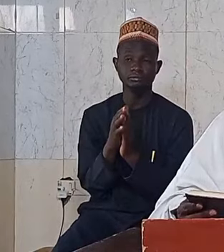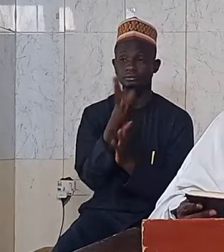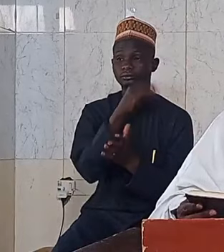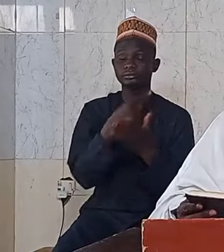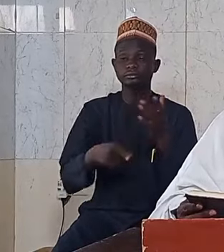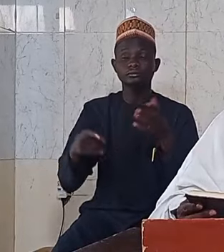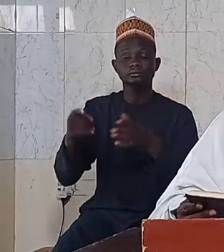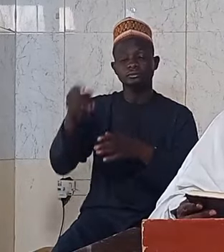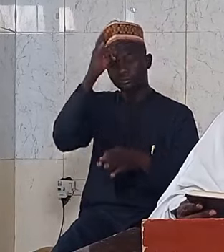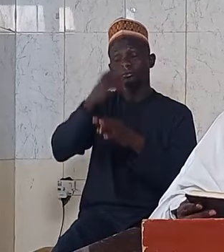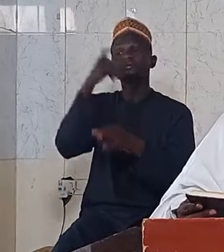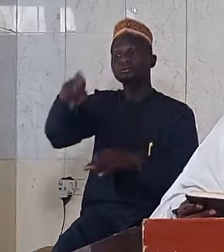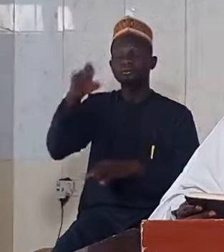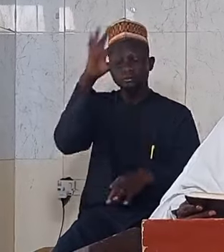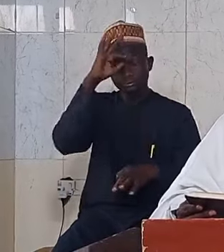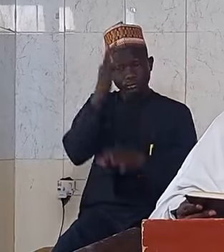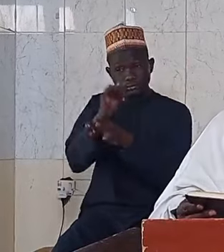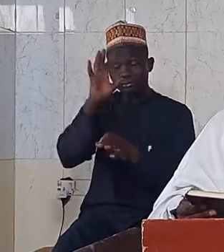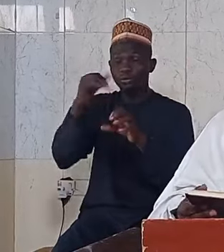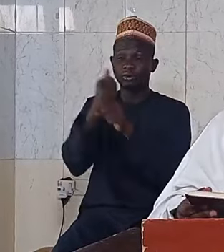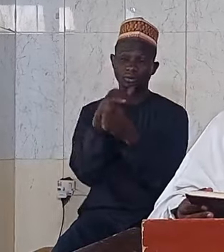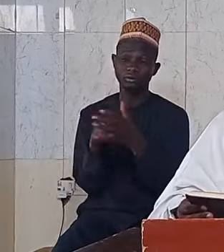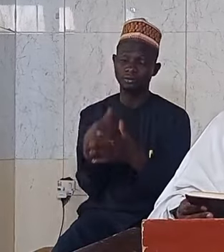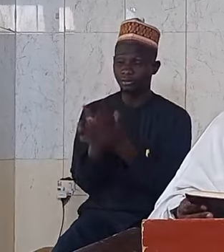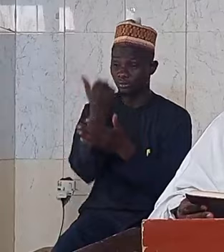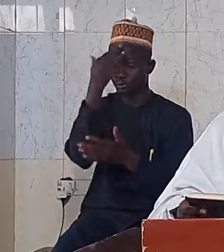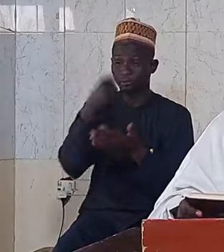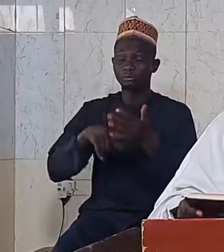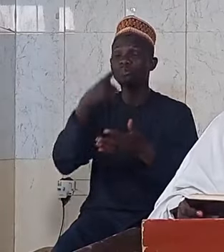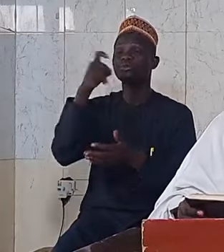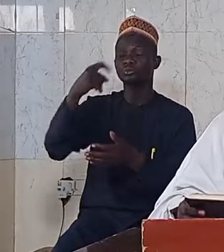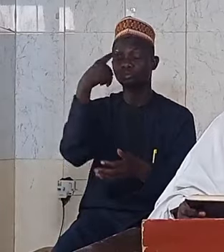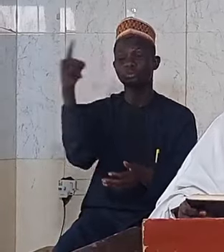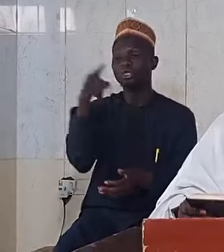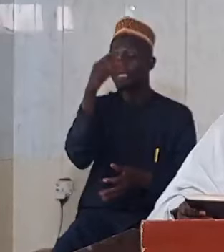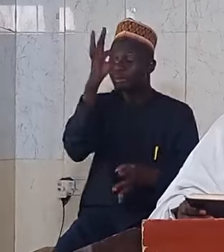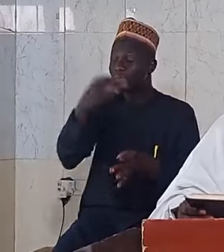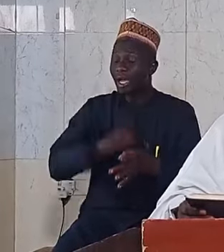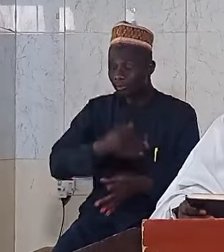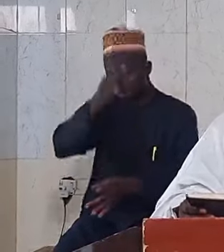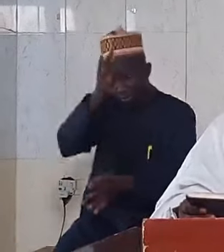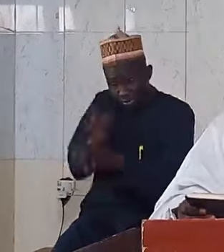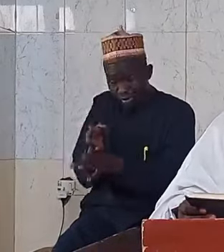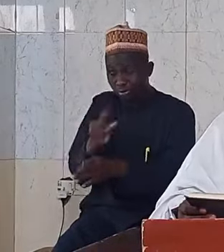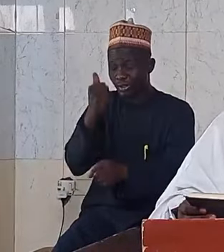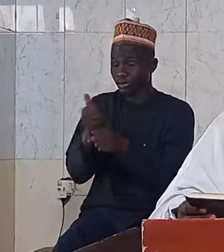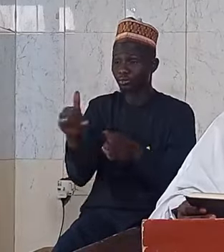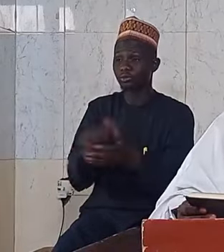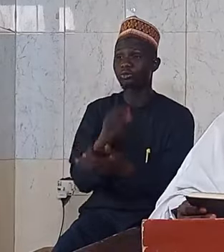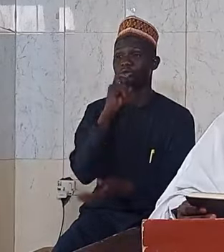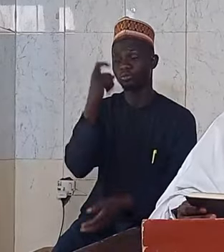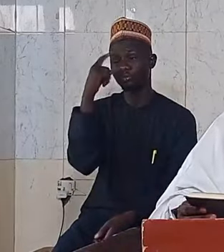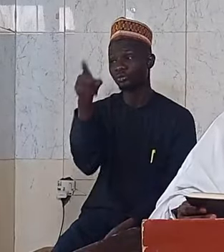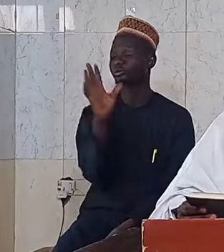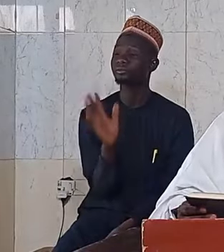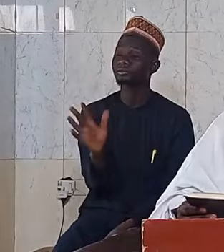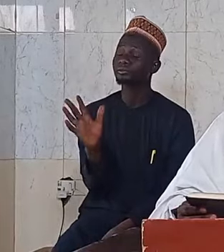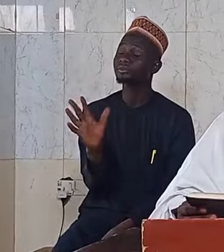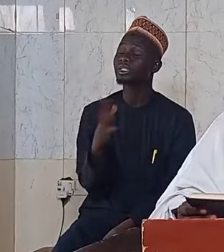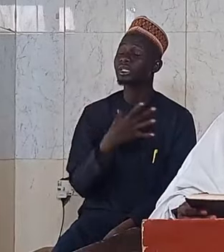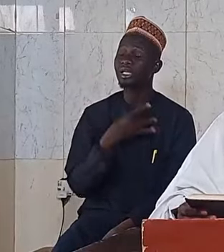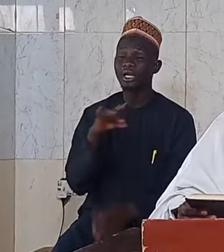kuma abubuwan da tilas in dai da imani to za a same su shine lawazim in dai kana da imani to za a samu wannan tare da kai